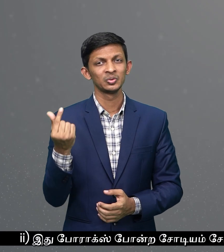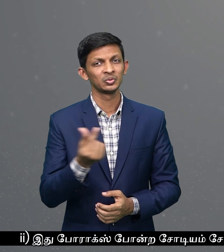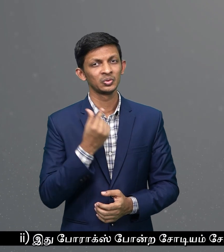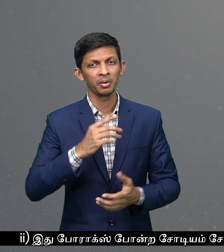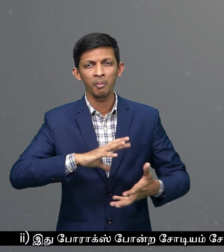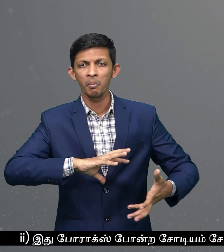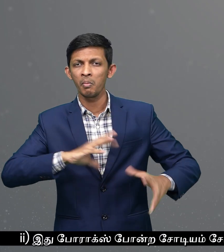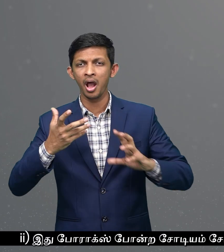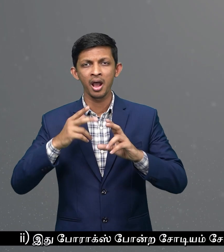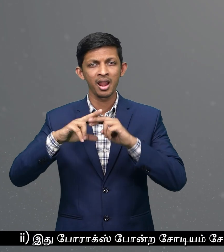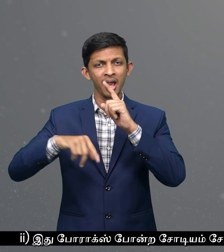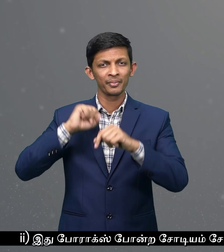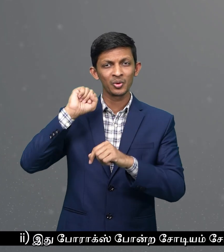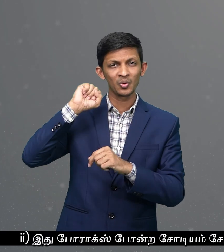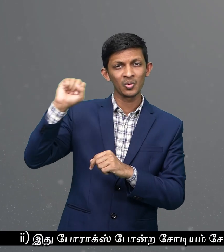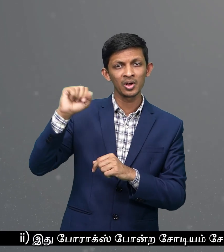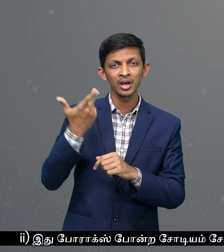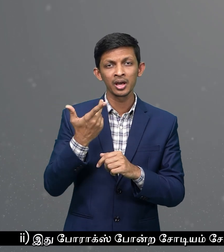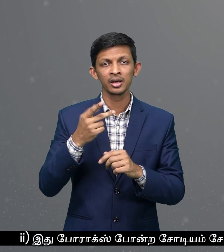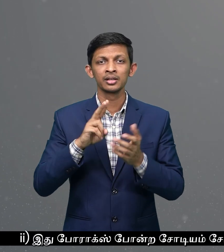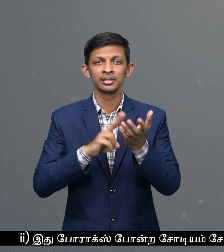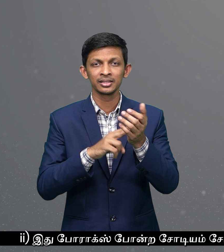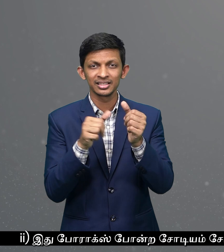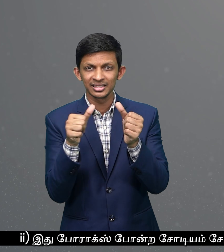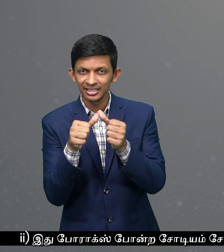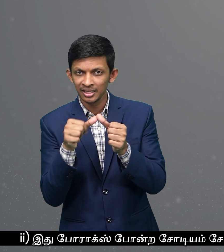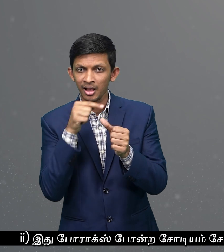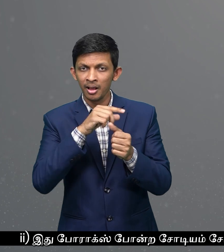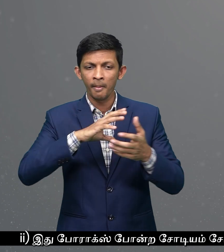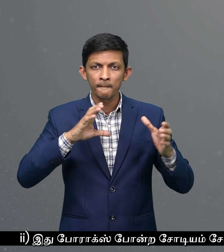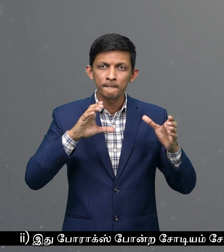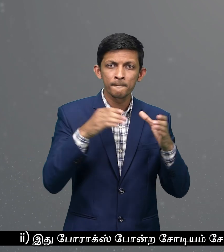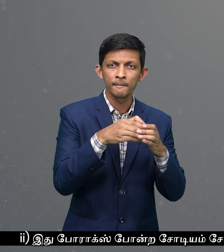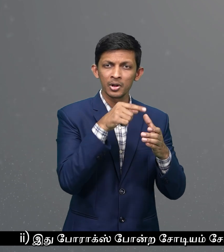இது போராக்ஸ் போன்ற சோடியம் சேர்மங்களின் உற்பத்தியில் பயன்படுத்தப்படுகிறது.